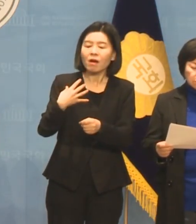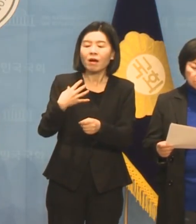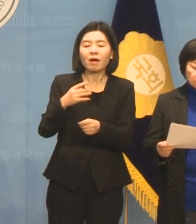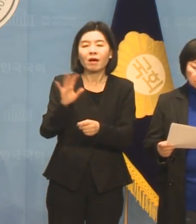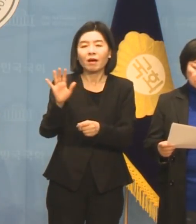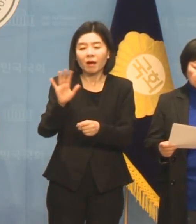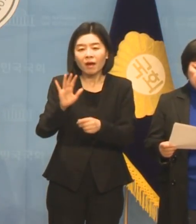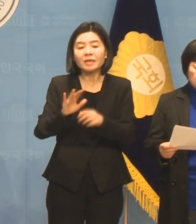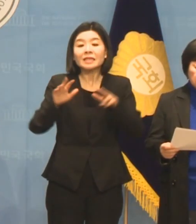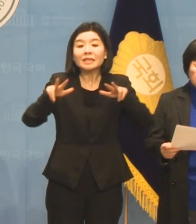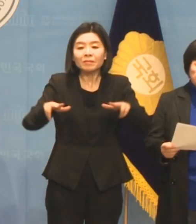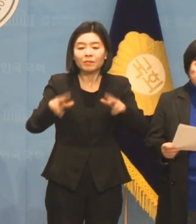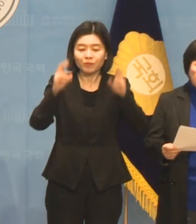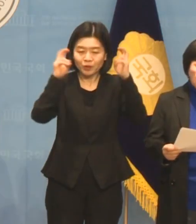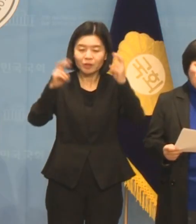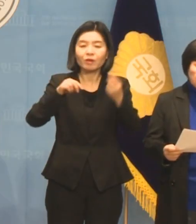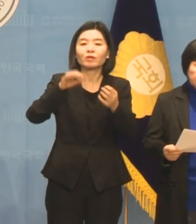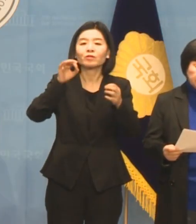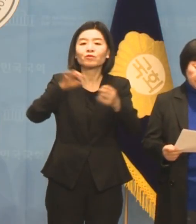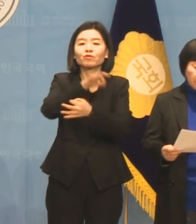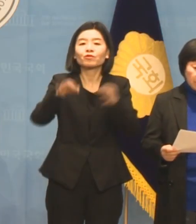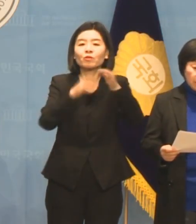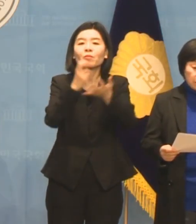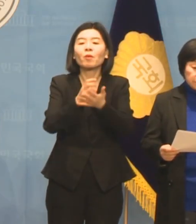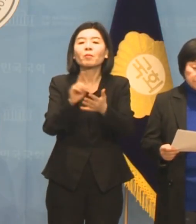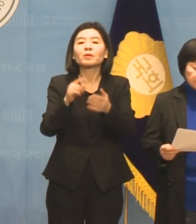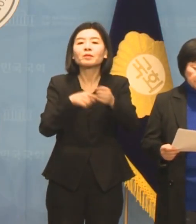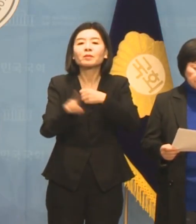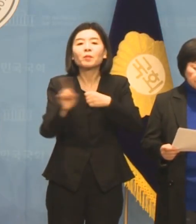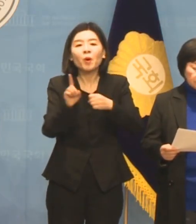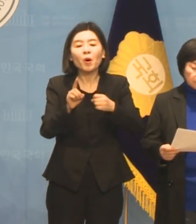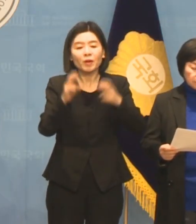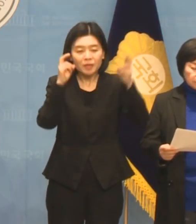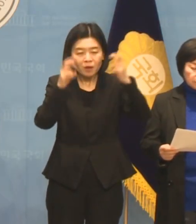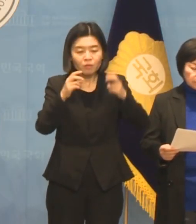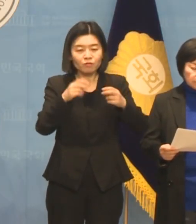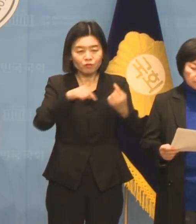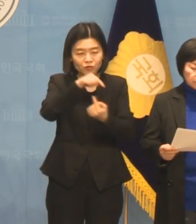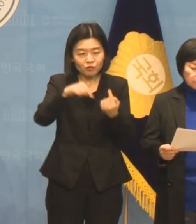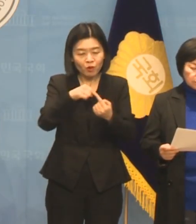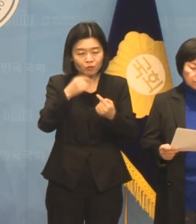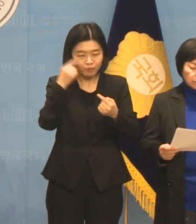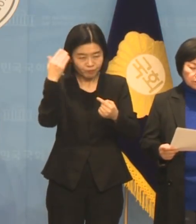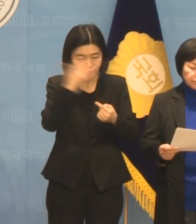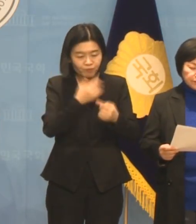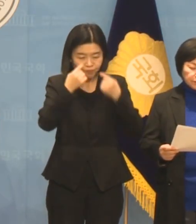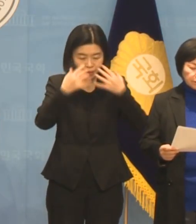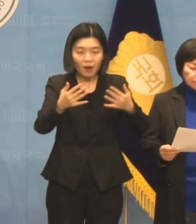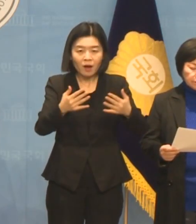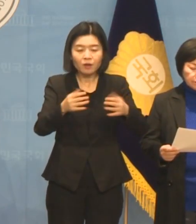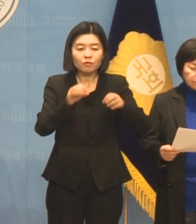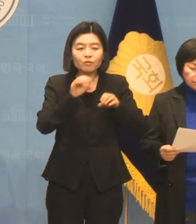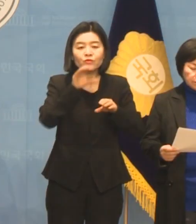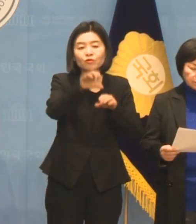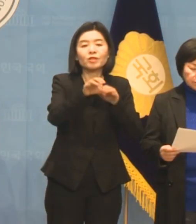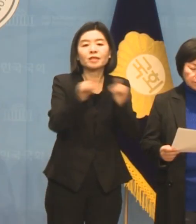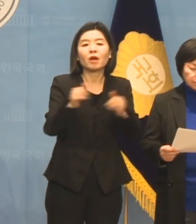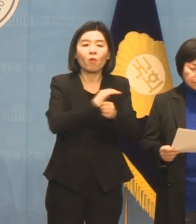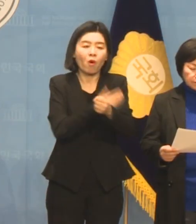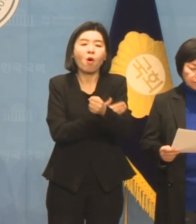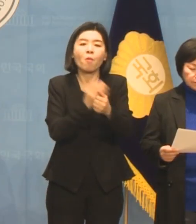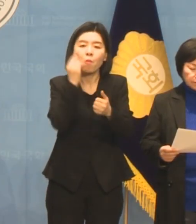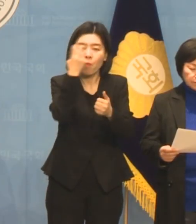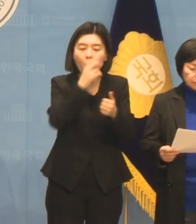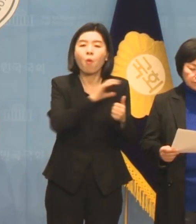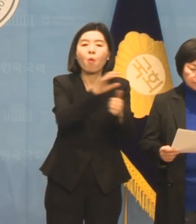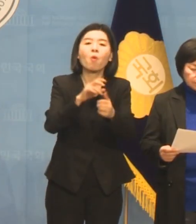이번 상법 개정안은 기업 경영의 투명성을 높이고 투자자 권익을 강화하는 조치 등이 담겼습니다. 지배주주의 전횡을